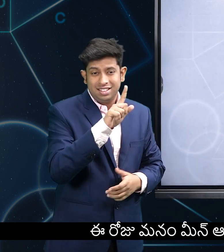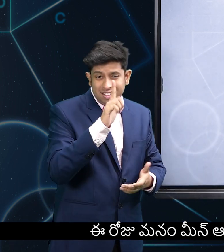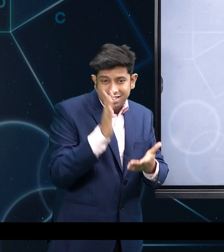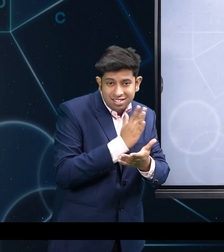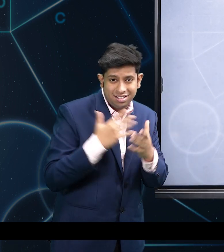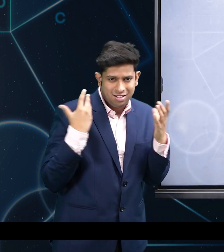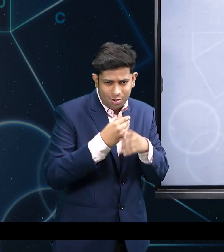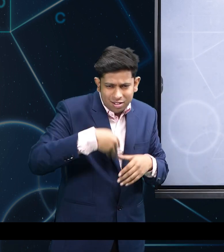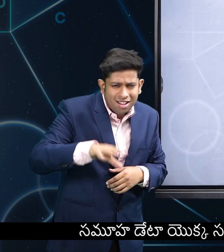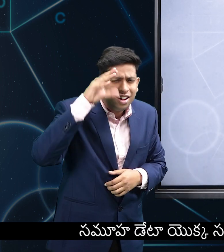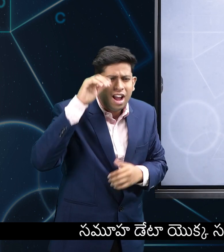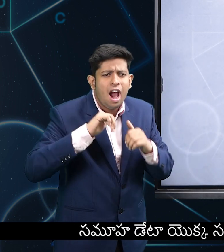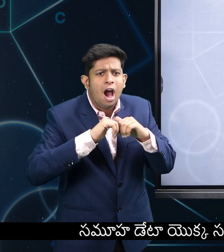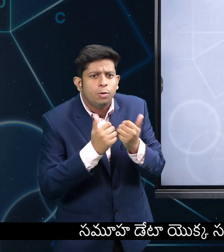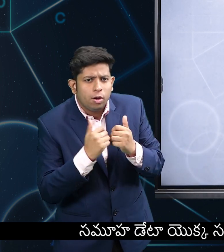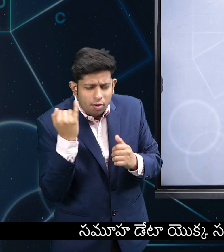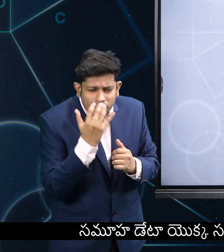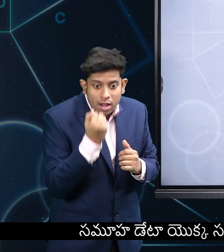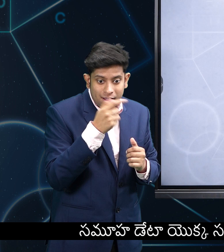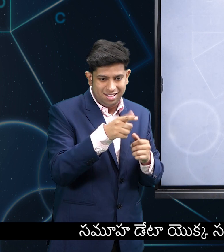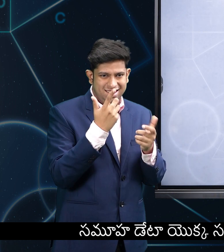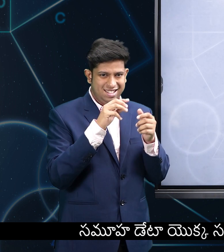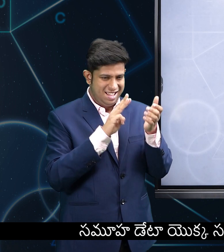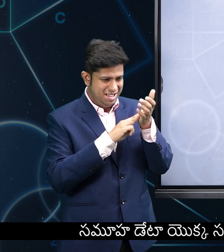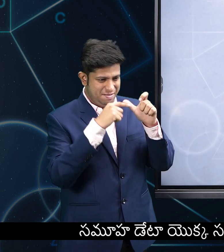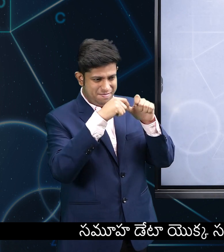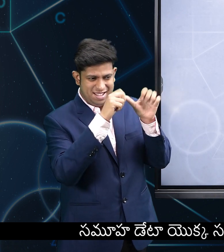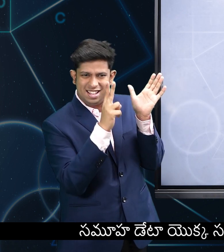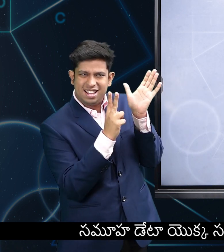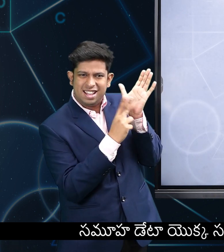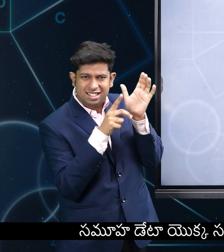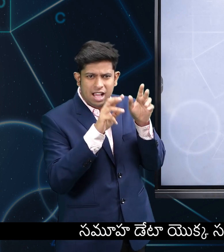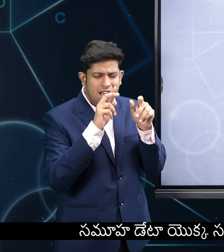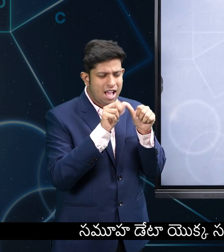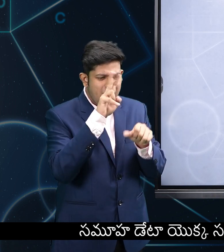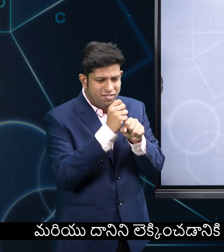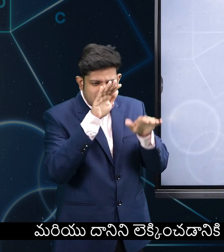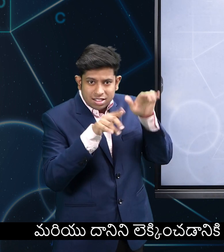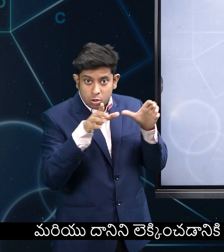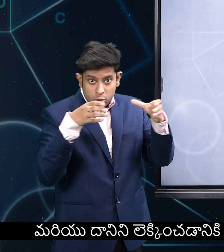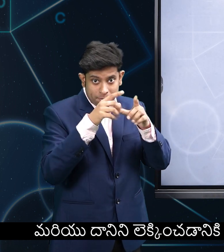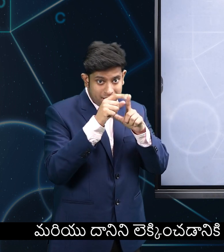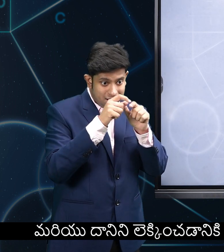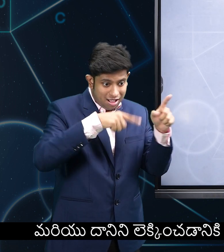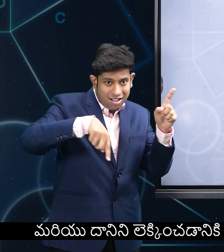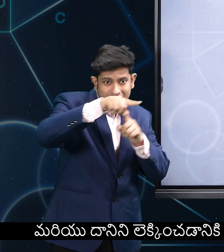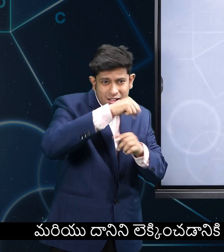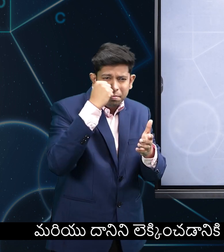ఈ సెషన్లో సమూహ డేటా యొక్క సగటును ఎలా కనుగొనాలో నేర్చుకుంటాము మరియు దానిని